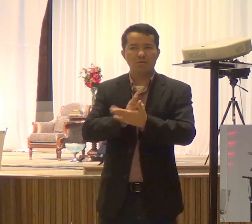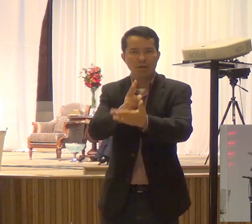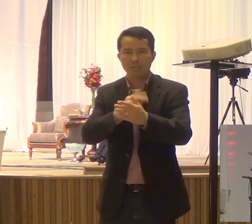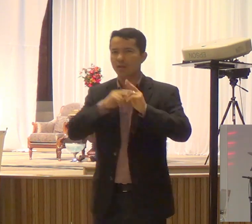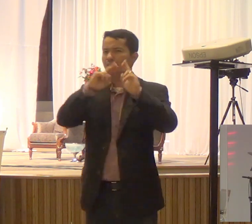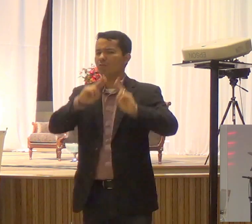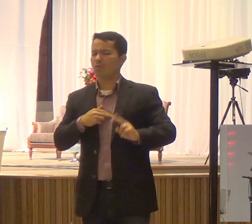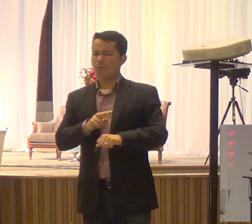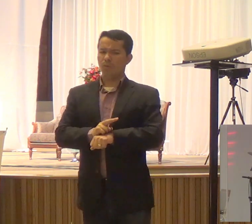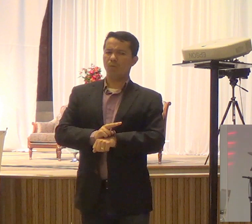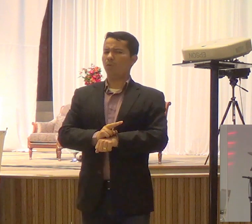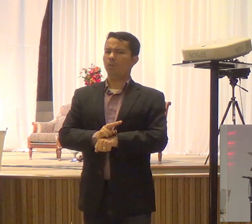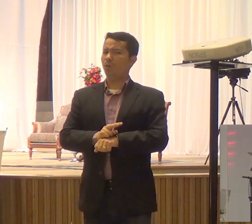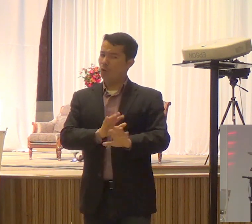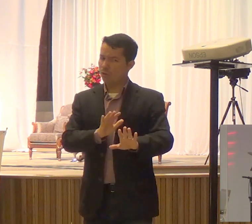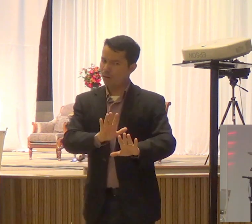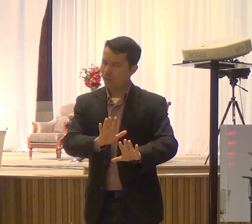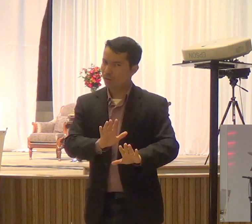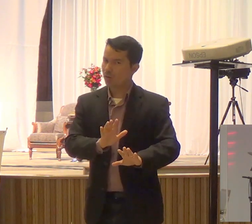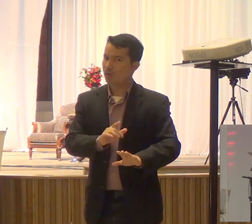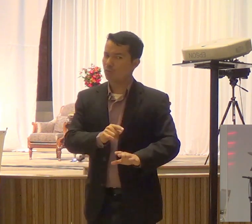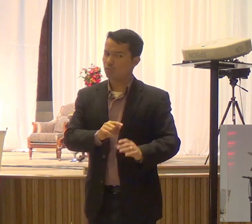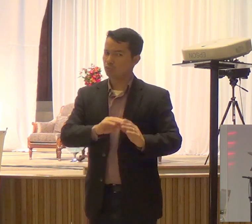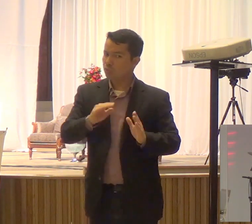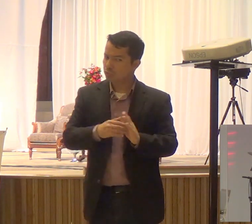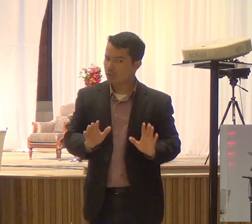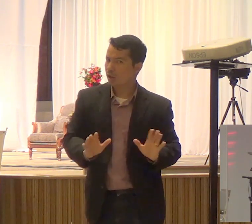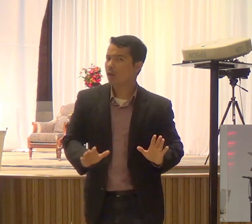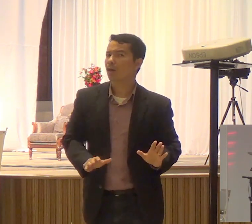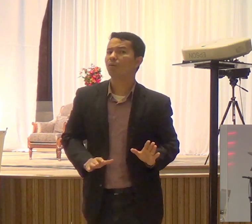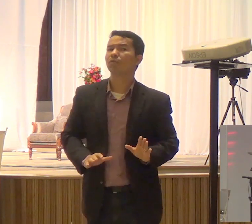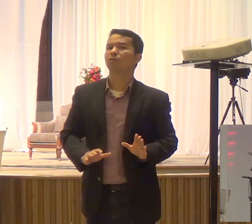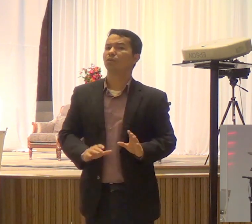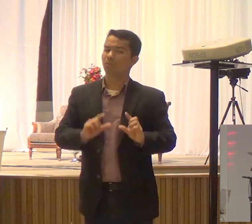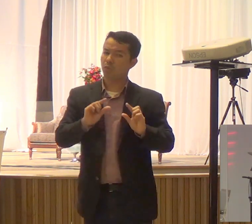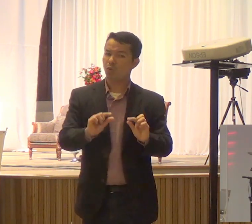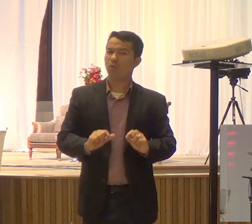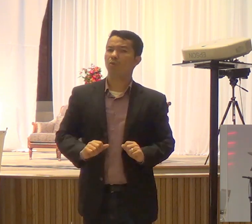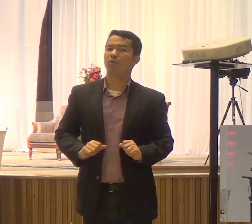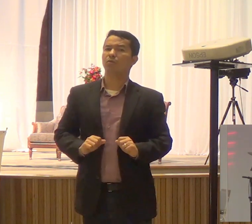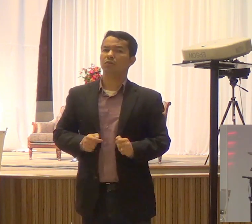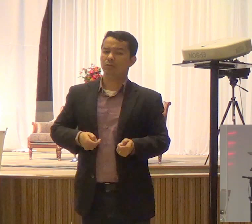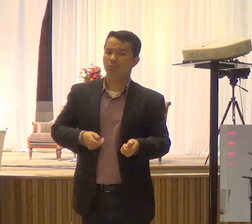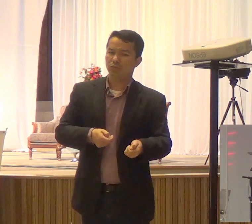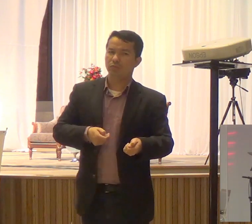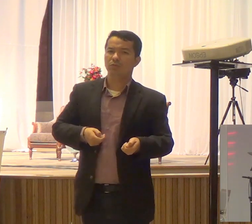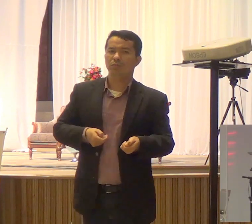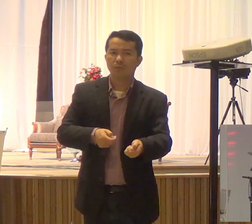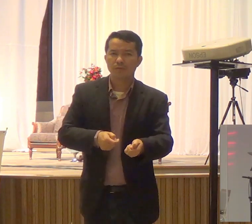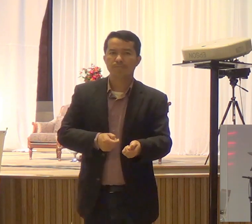olhos da tirania. O fogo ateado em Jerusalém, e representado aqui em Ezequiel por